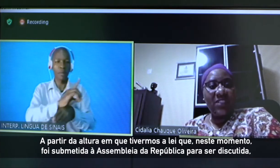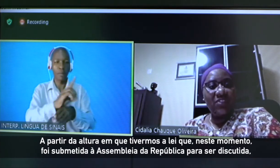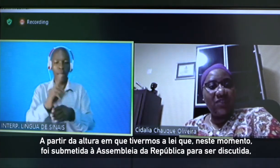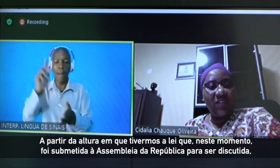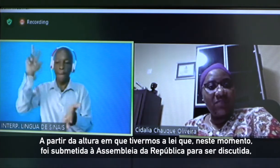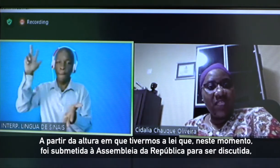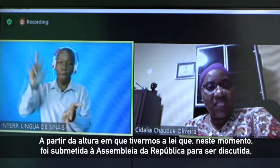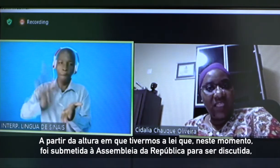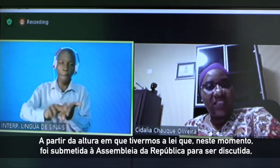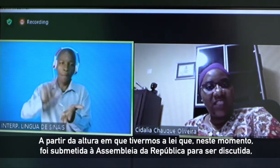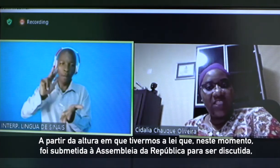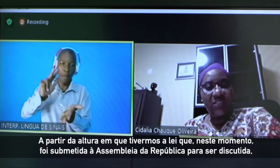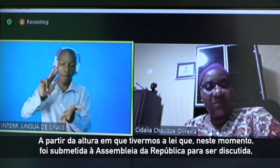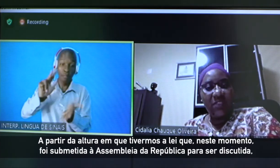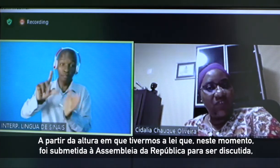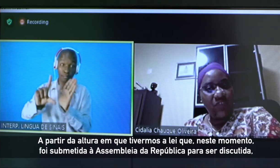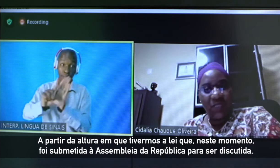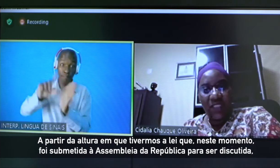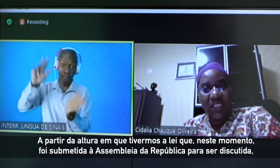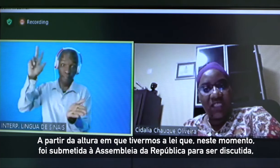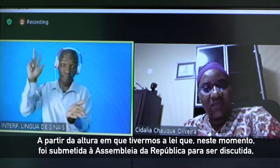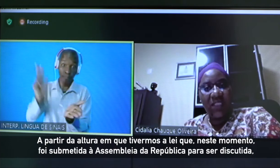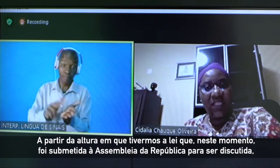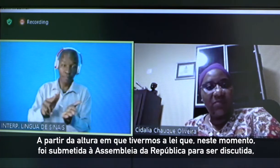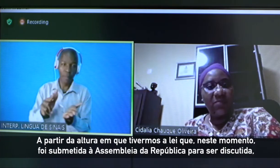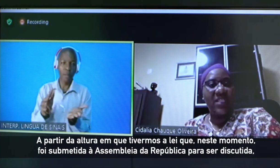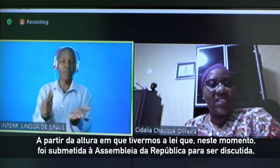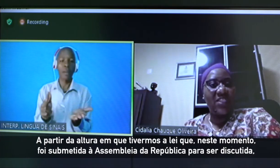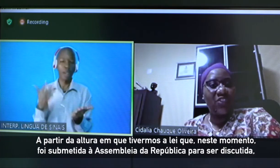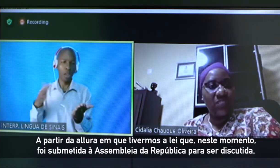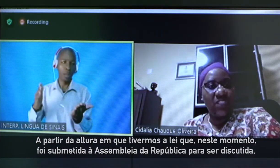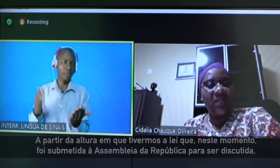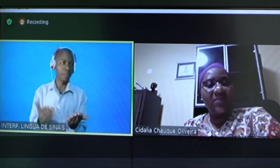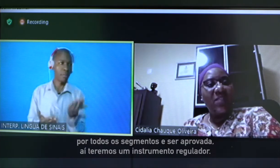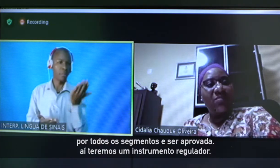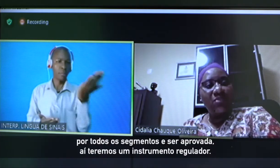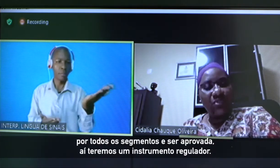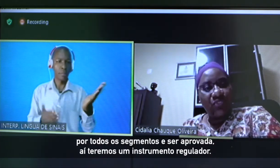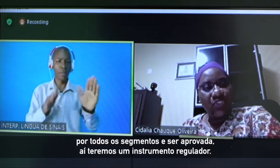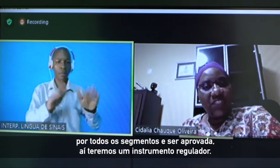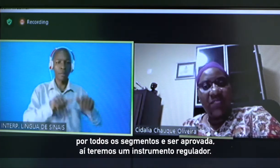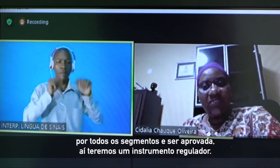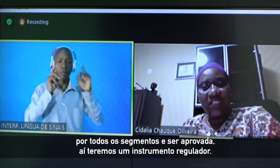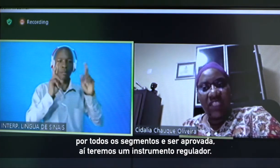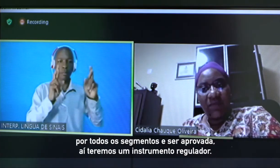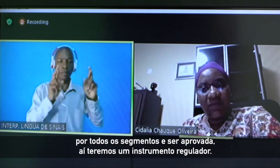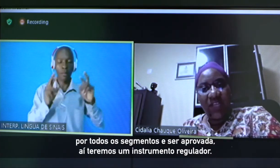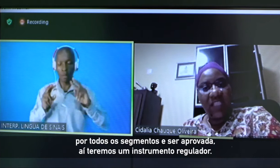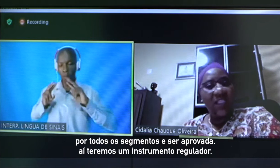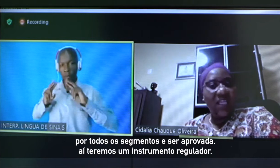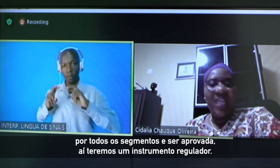em que nós tivermos a lei, que está neste momento, que foi submetida à Assembleia da República a ser discutida por todos os segmentos e ser